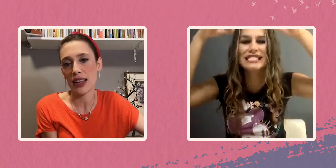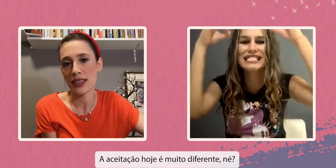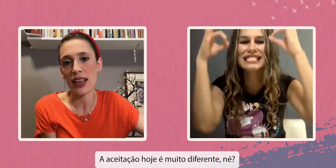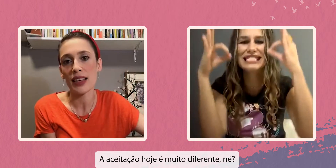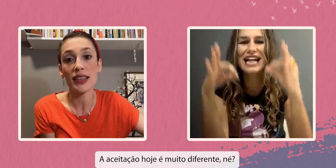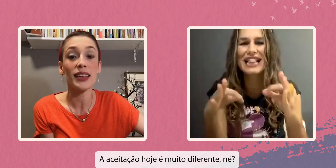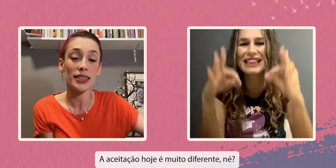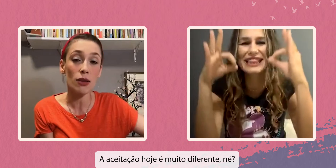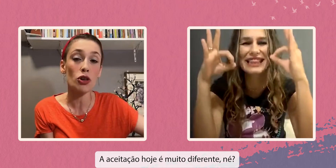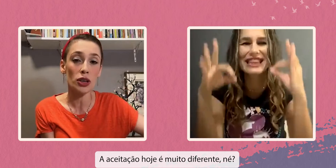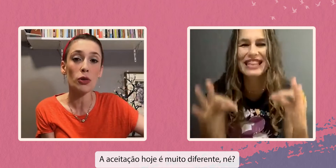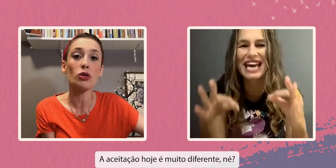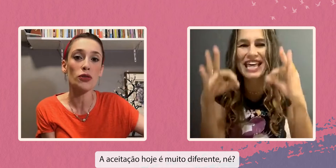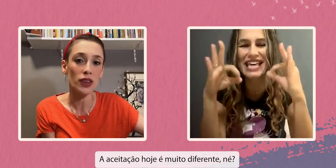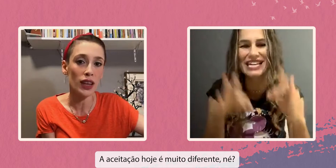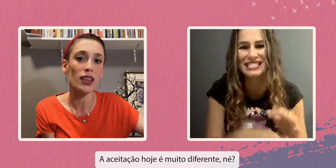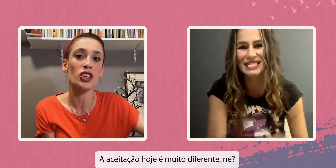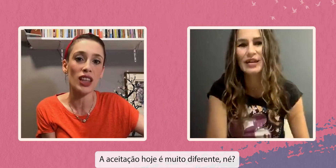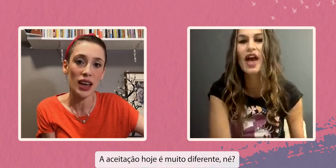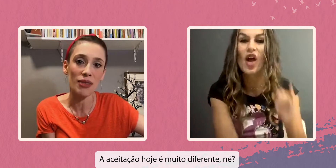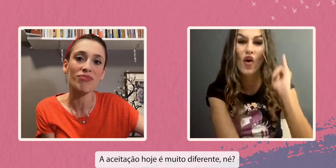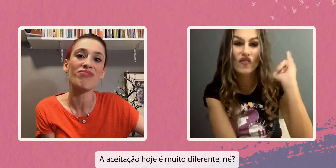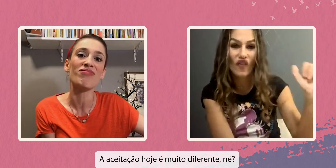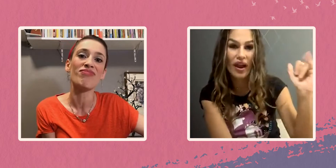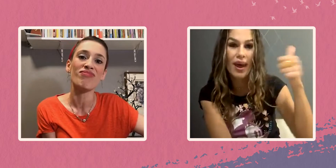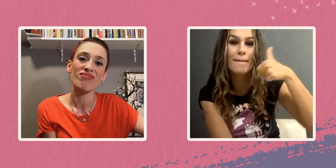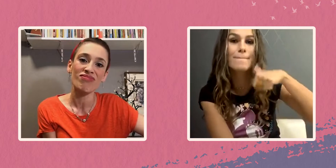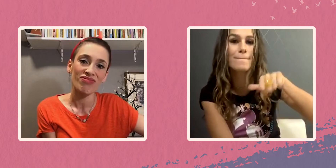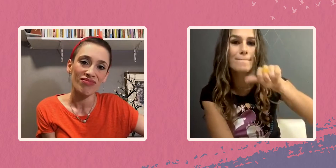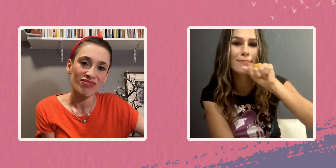existia. A aceitação hoje é muito diferente, né?